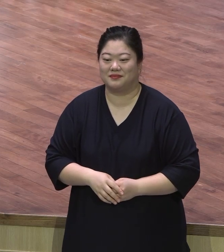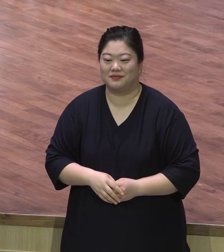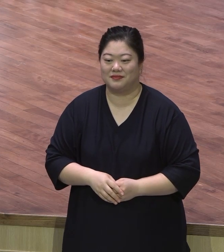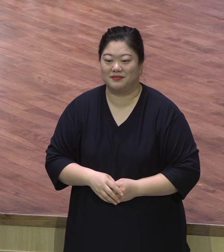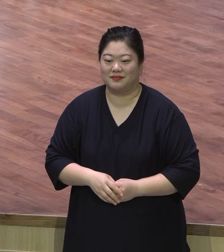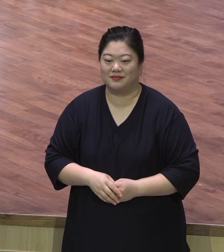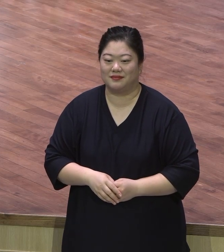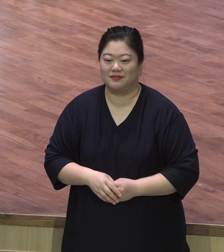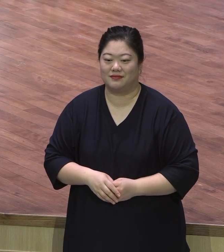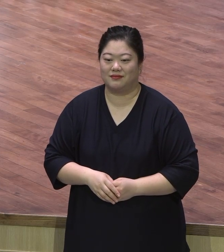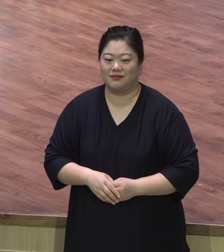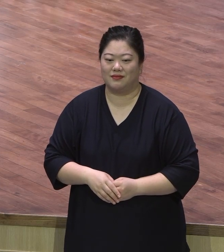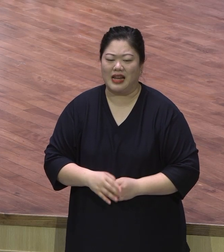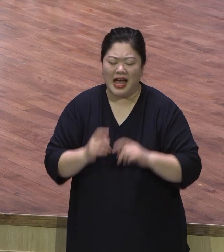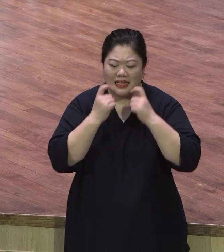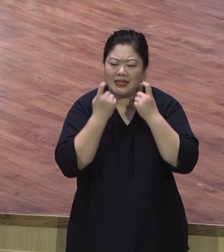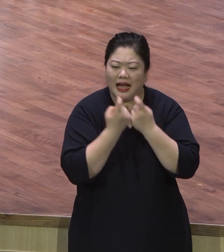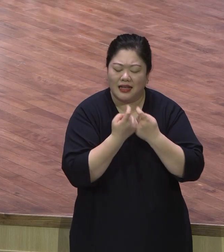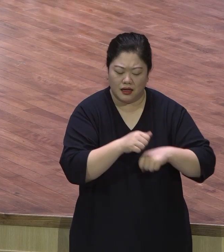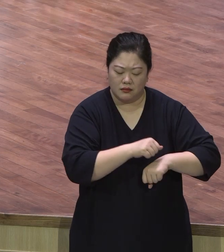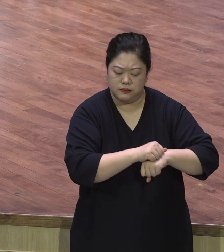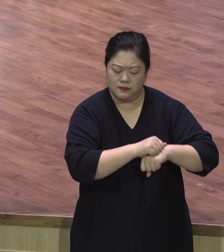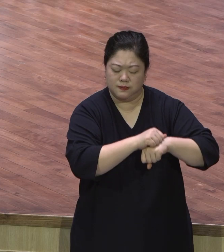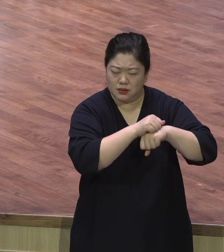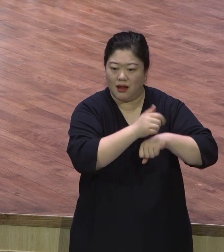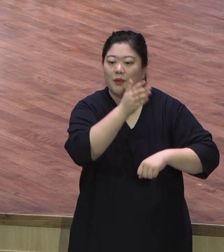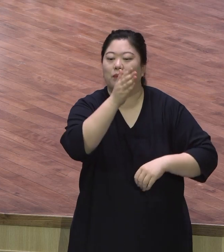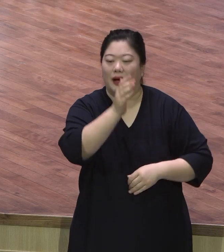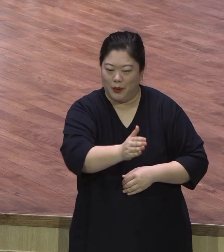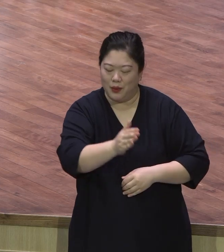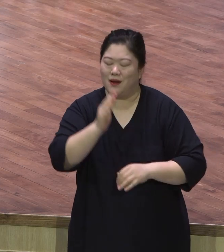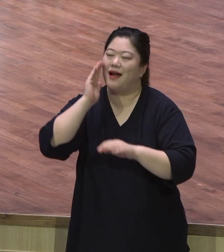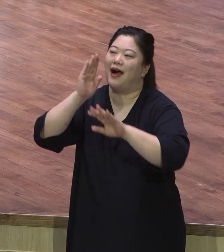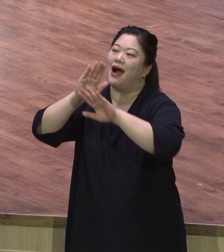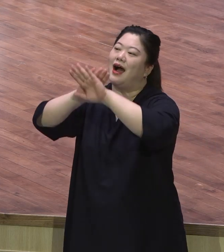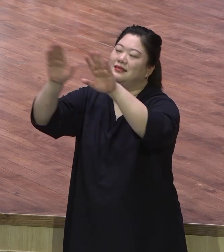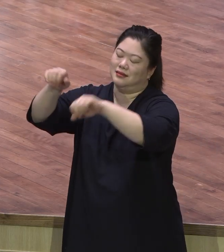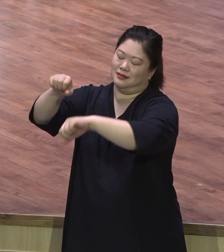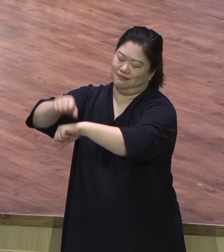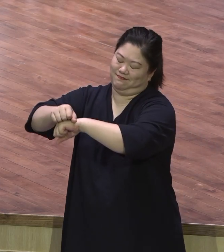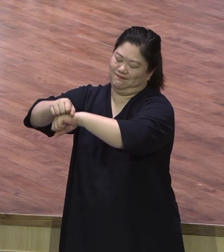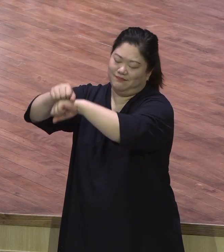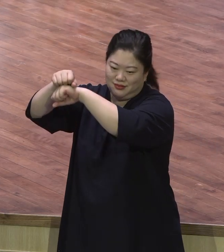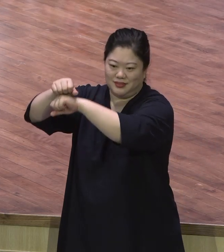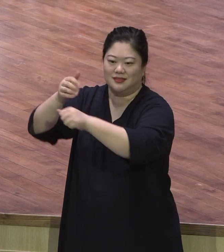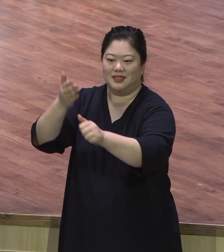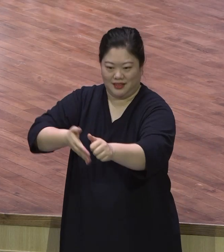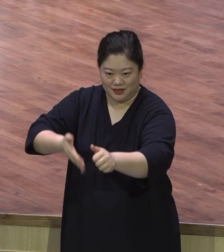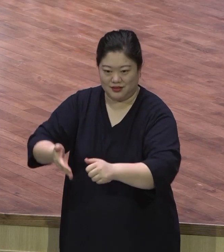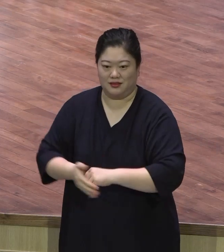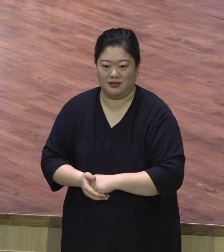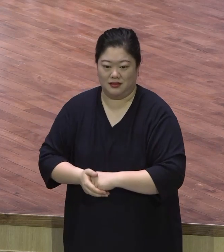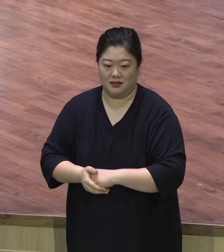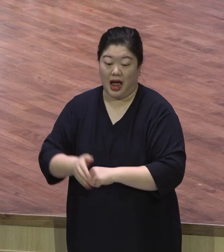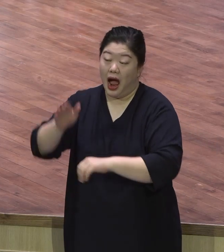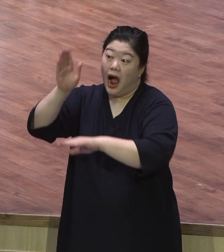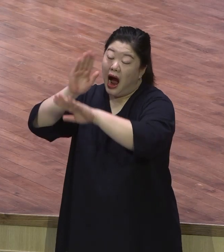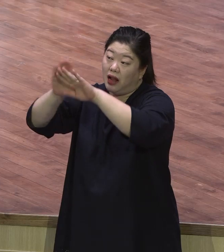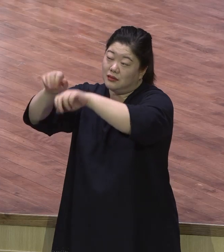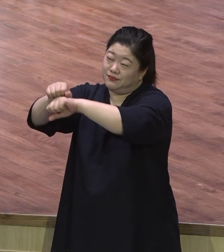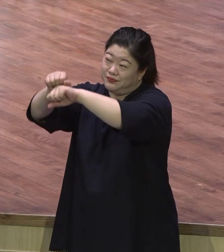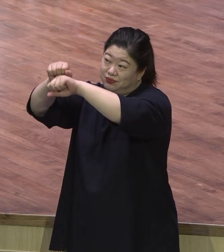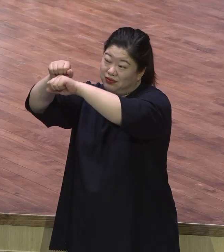하늘에 쌓아두시 바랍니다. 남을 보금 전도를 위해서 주면 그게 하늘에 쌓는 거예요.